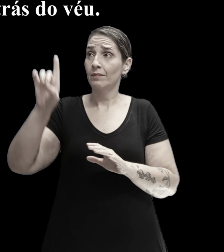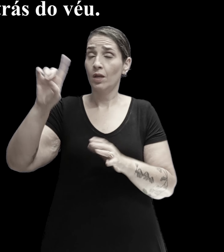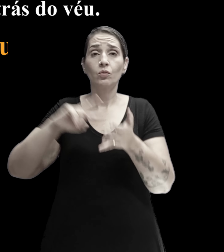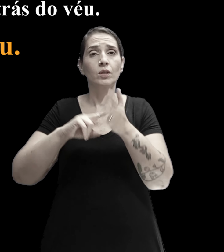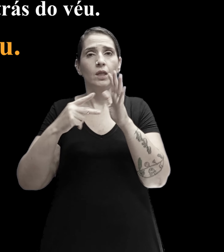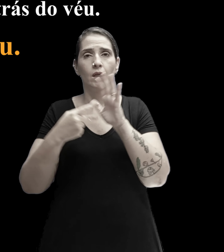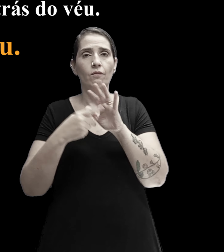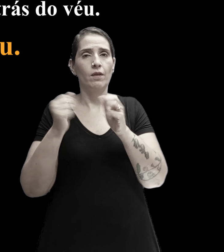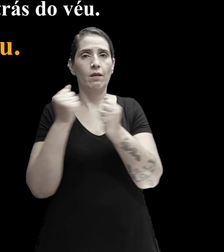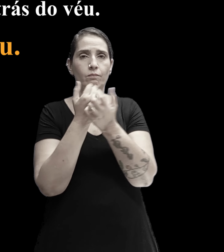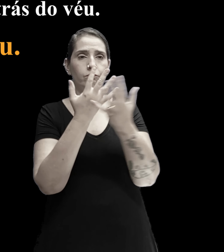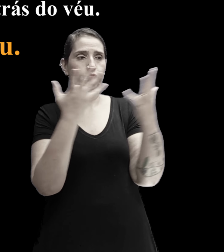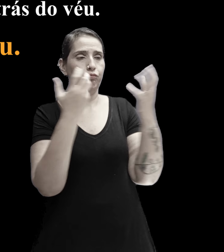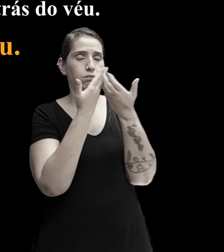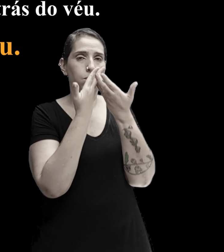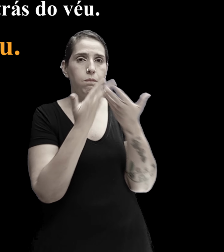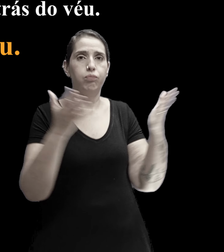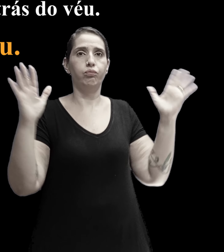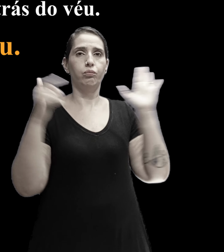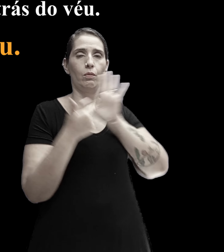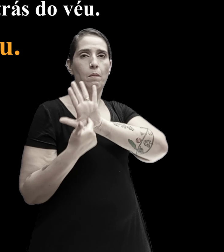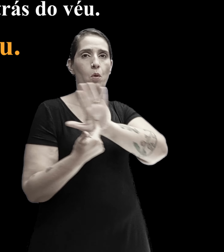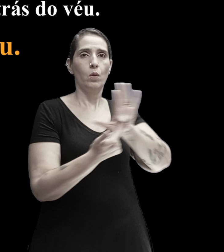Ele é o véu.